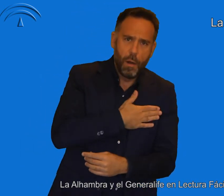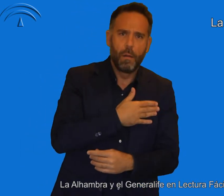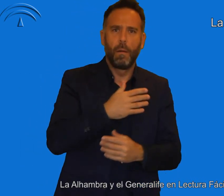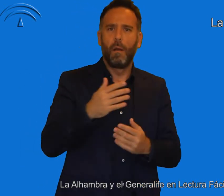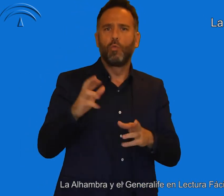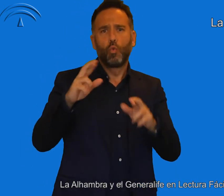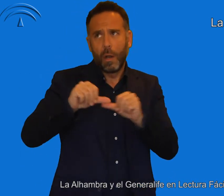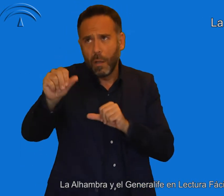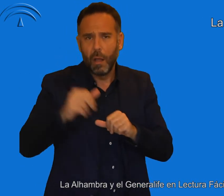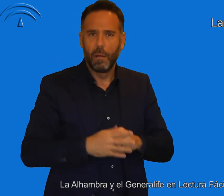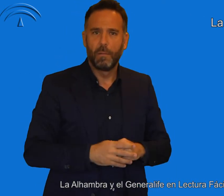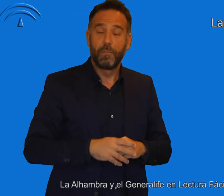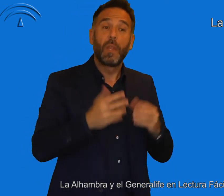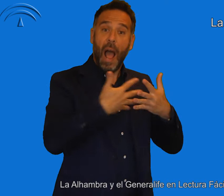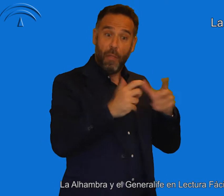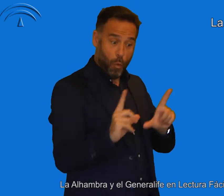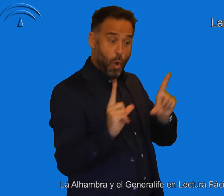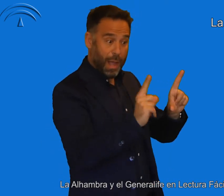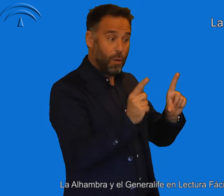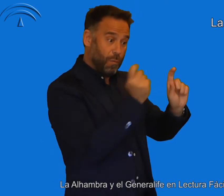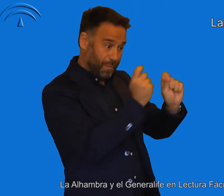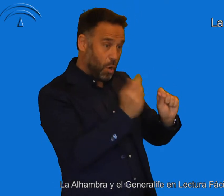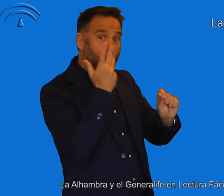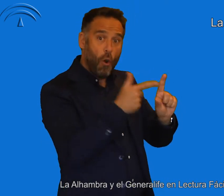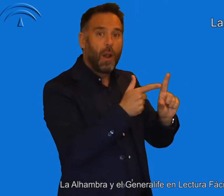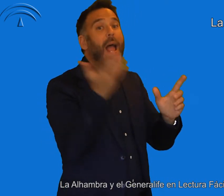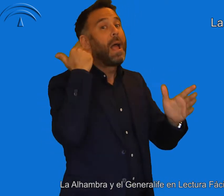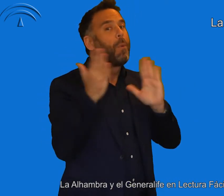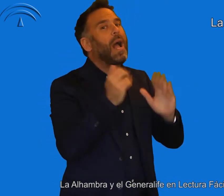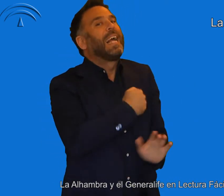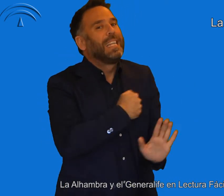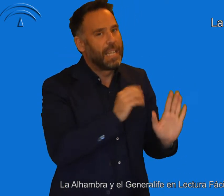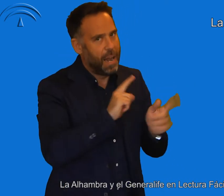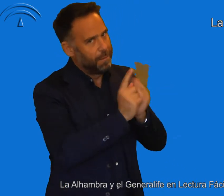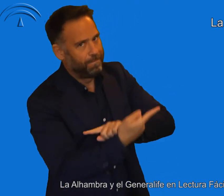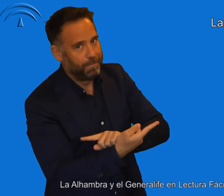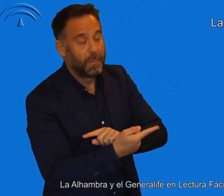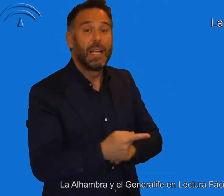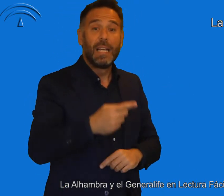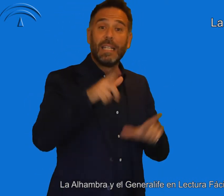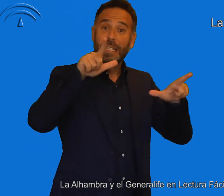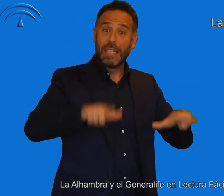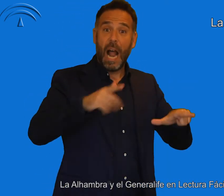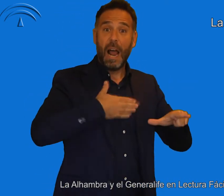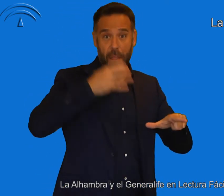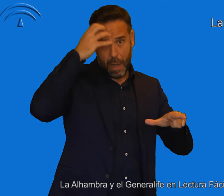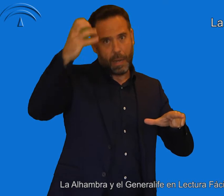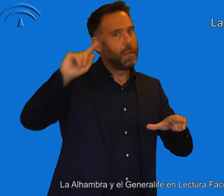Los azulejos del zócalo son de época cristiana. La sala de los reyes era la más importante del